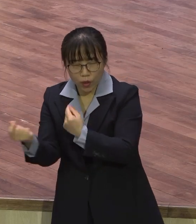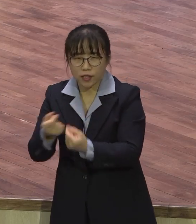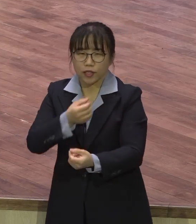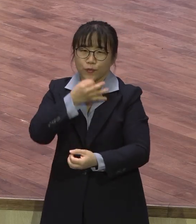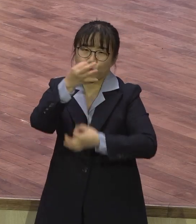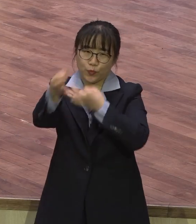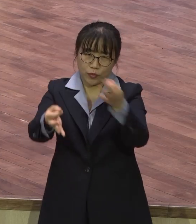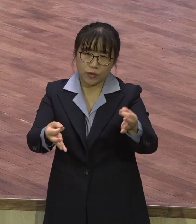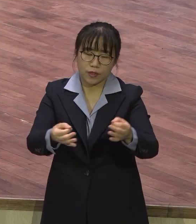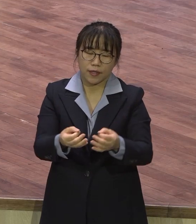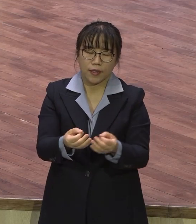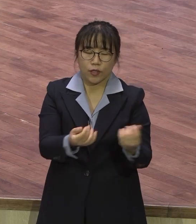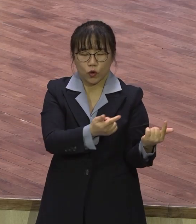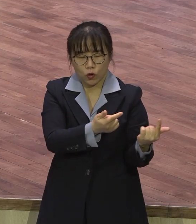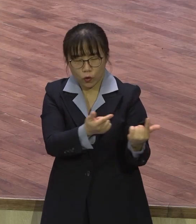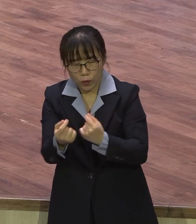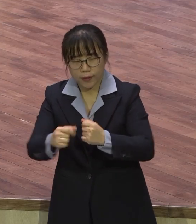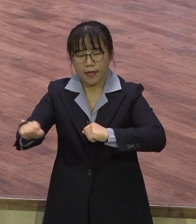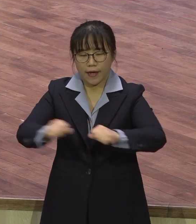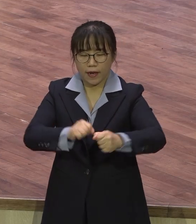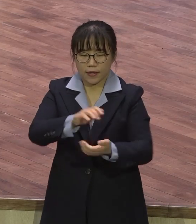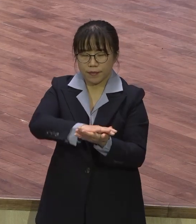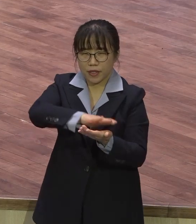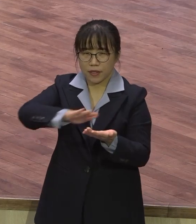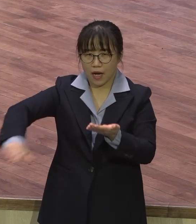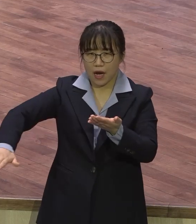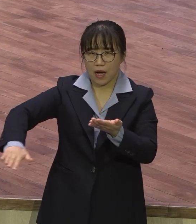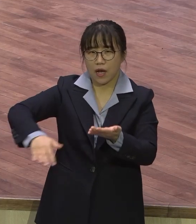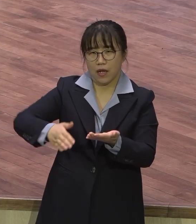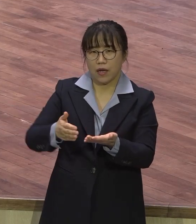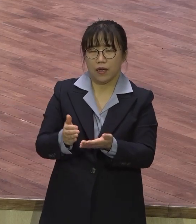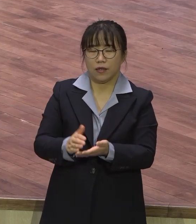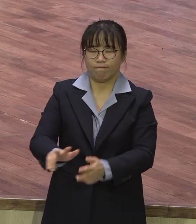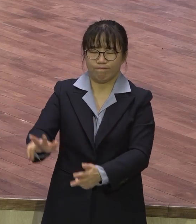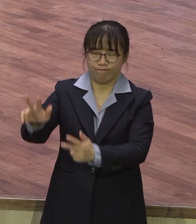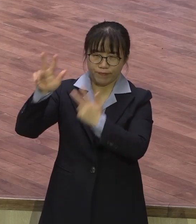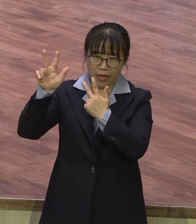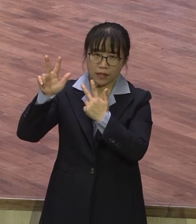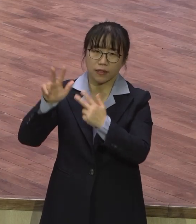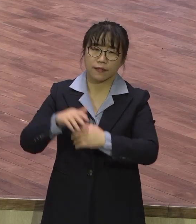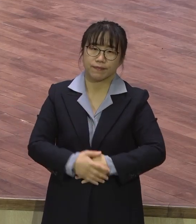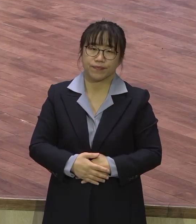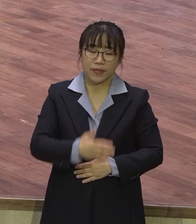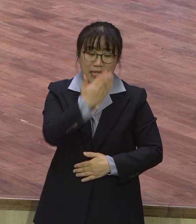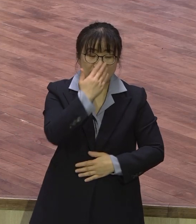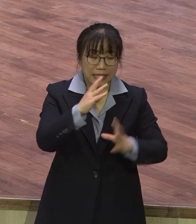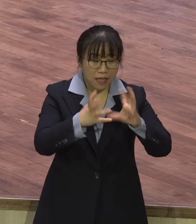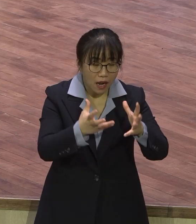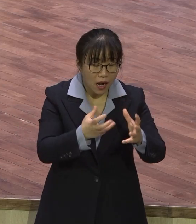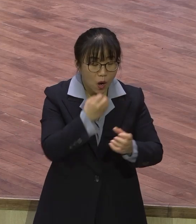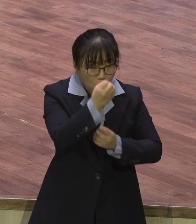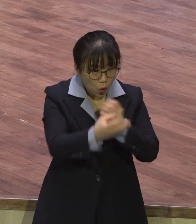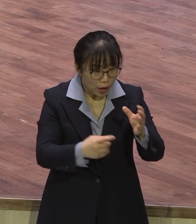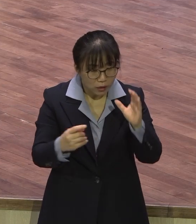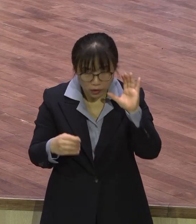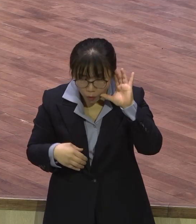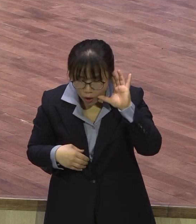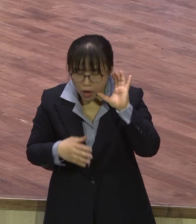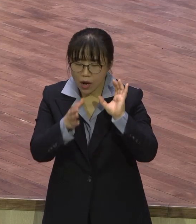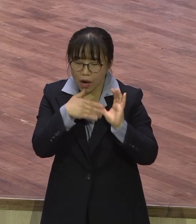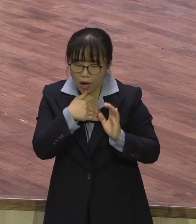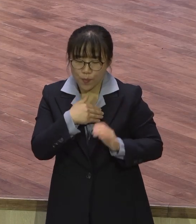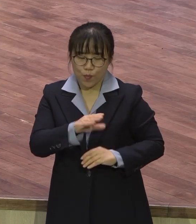행하겠습니다 이스라엘 백성들의 고백 이후에 하나님께서는 모세를 불러서